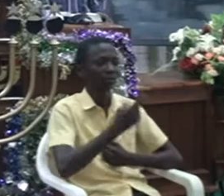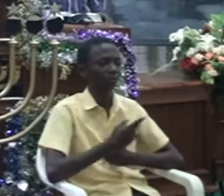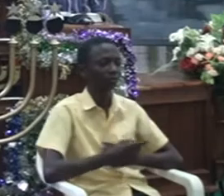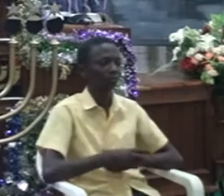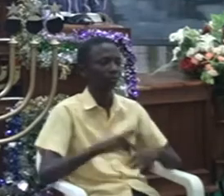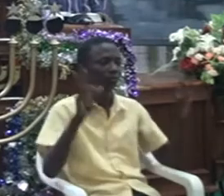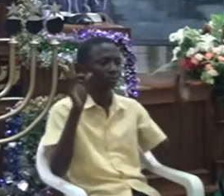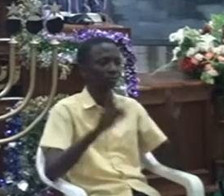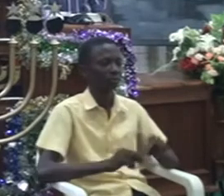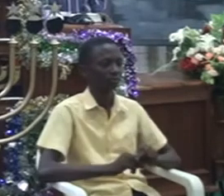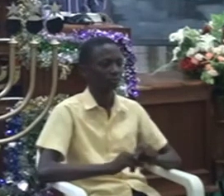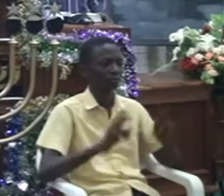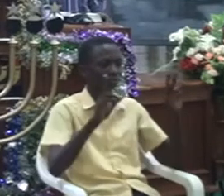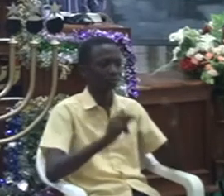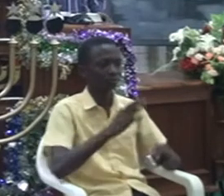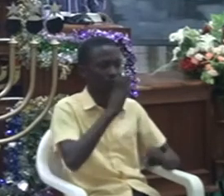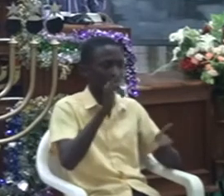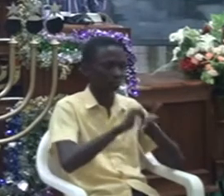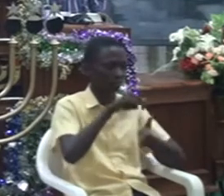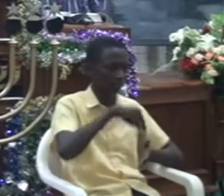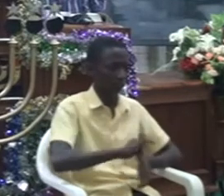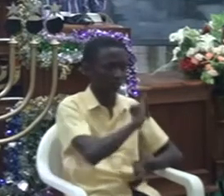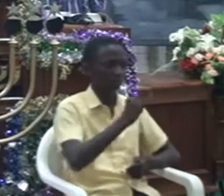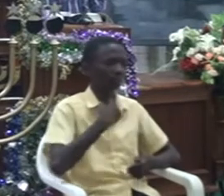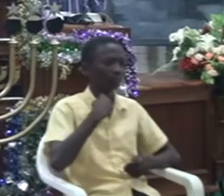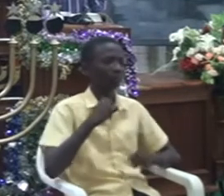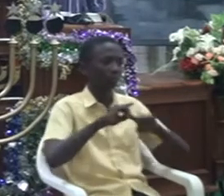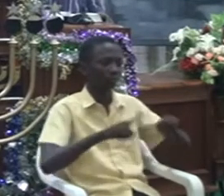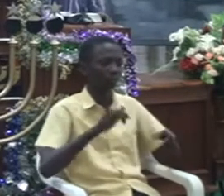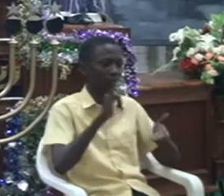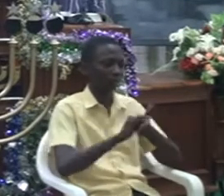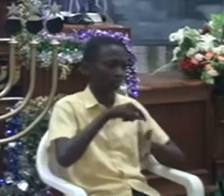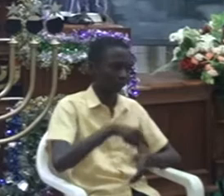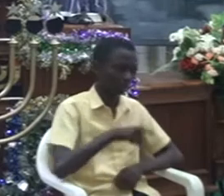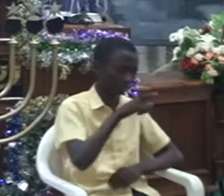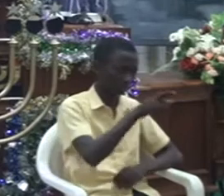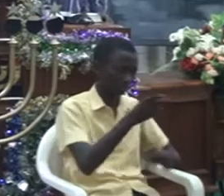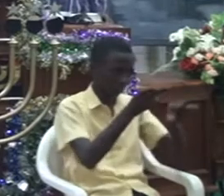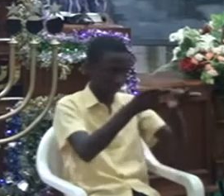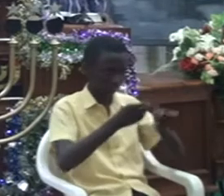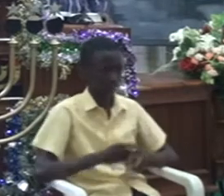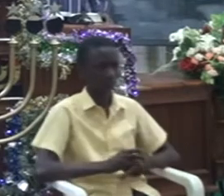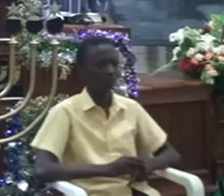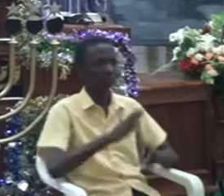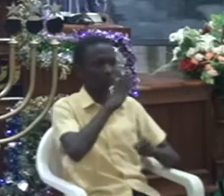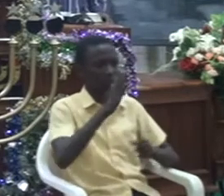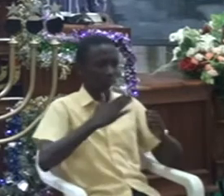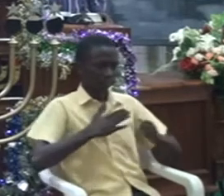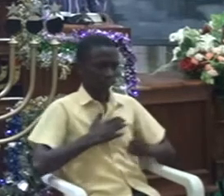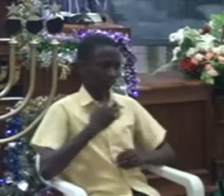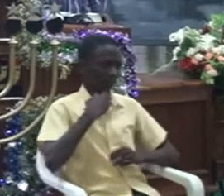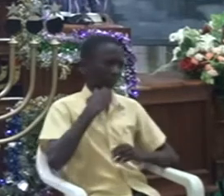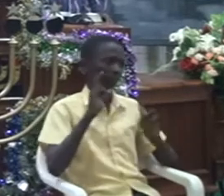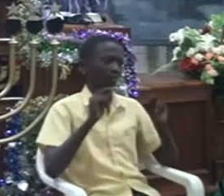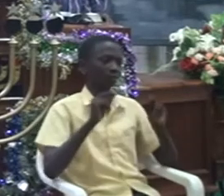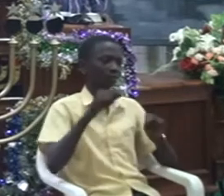akasema, non pas ce que je veux. Isikuwe sasa mapenzi yangu. Mais ce que tu veux. Lakini acha mapenzi yako. Non pas ma volonté. Hapana